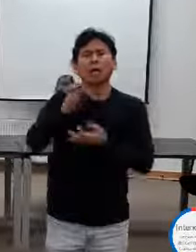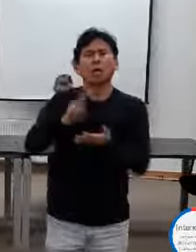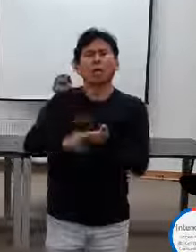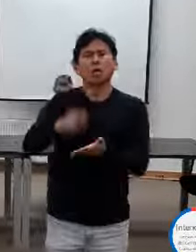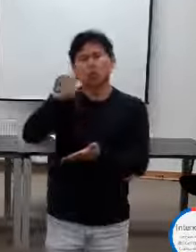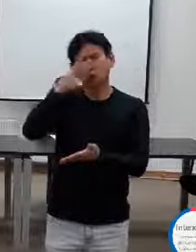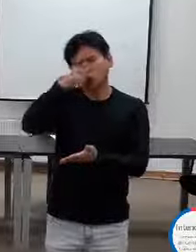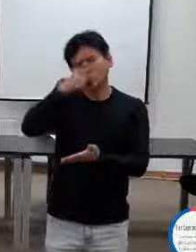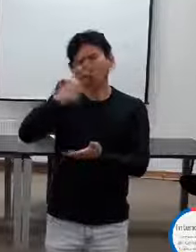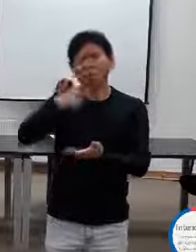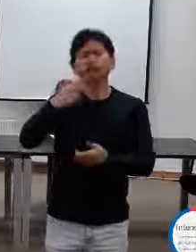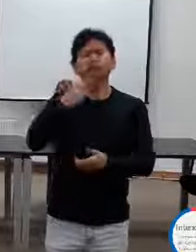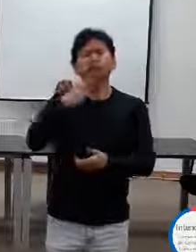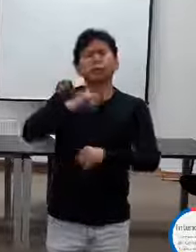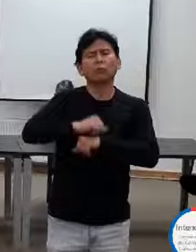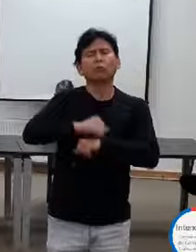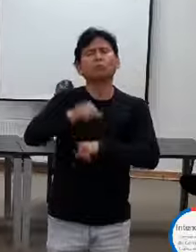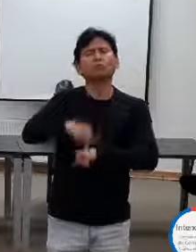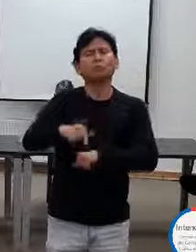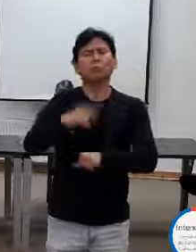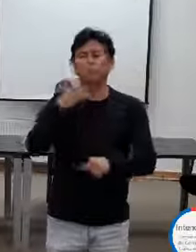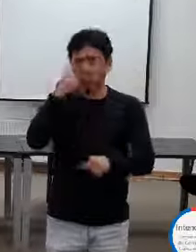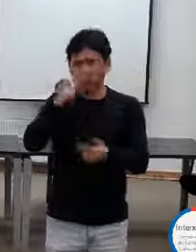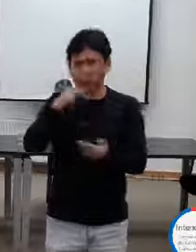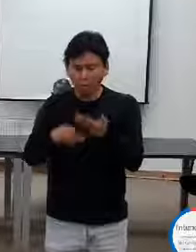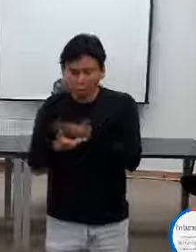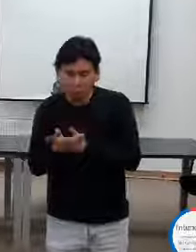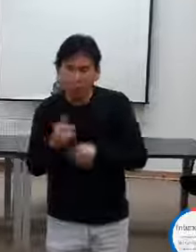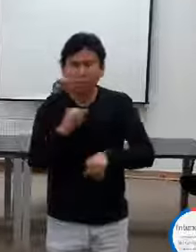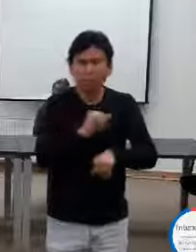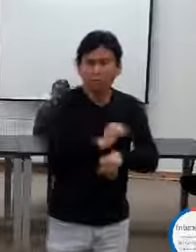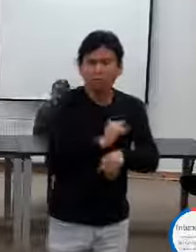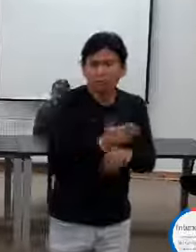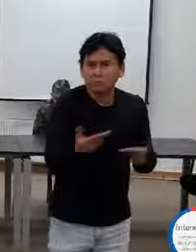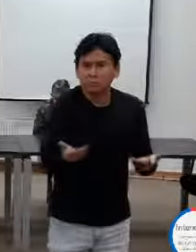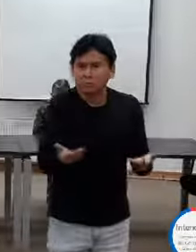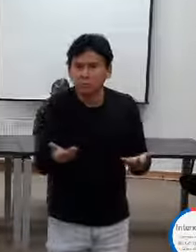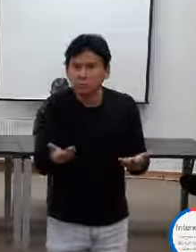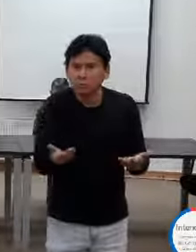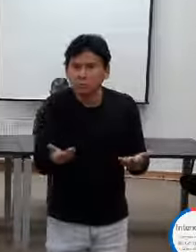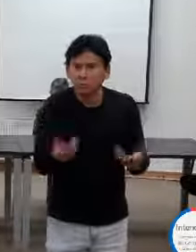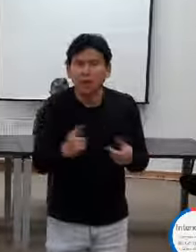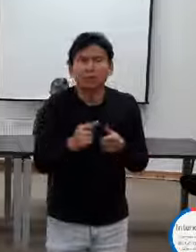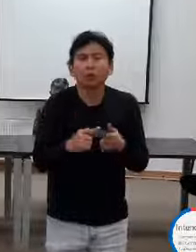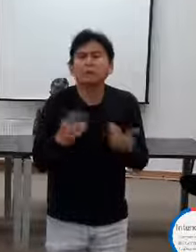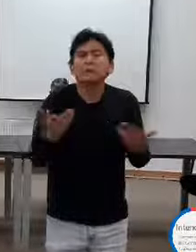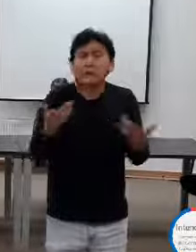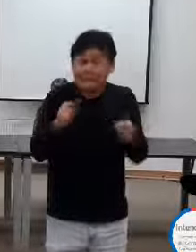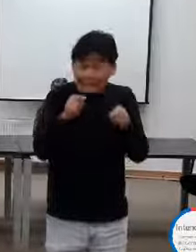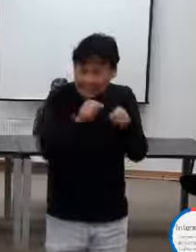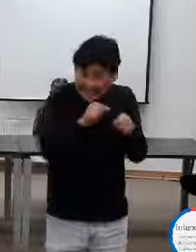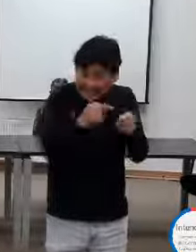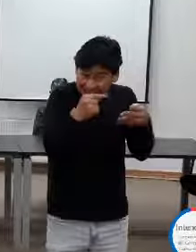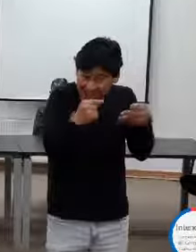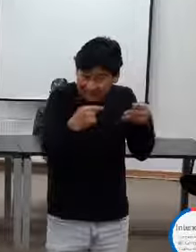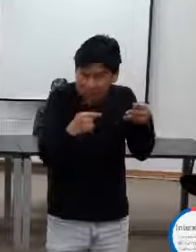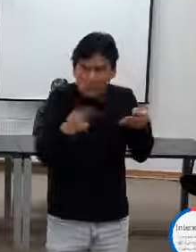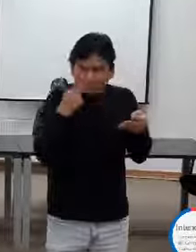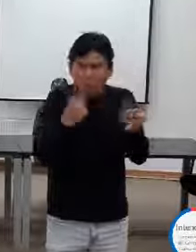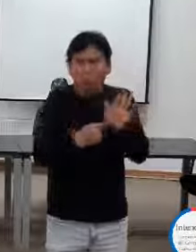jurada en notaría de que son residentes de acá o alguien la hace por ello y la muestran. Entonces, esas son